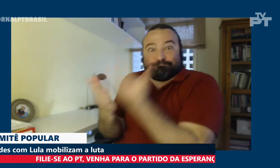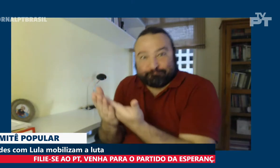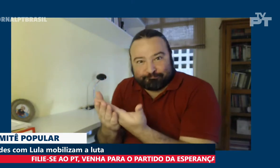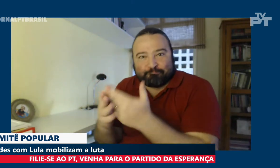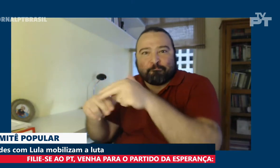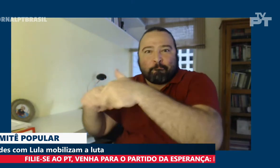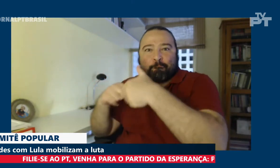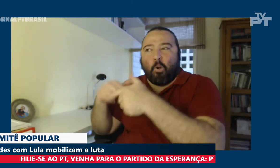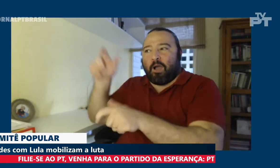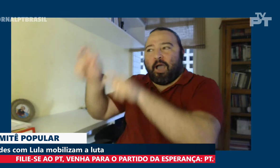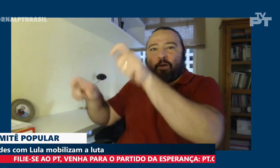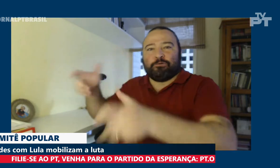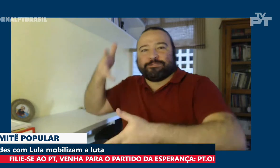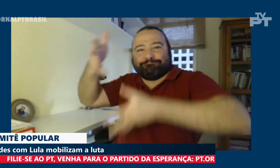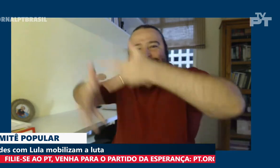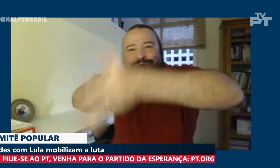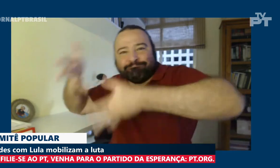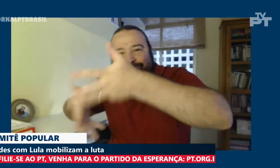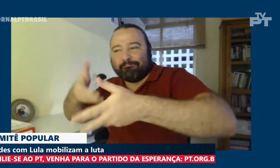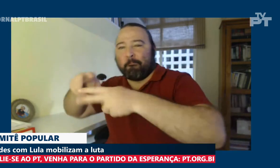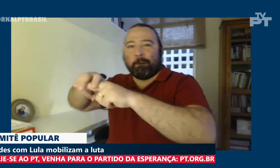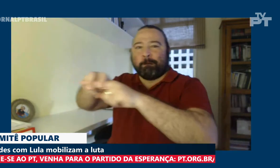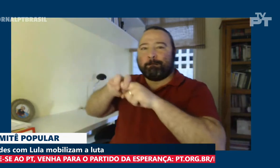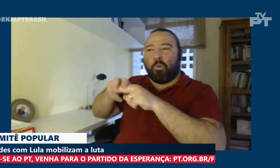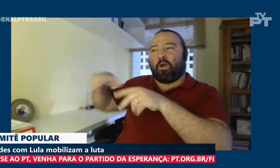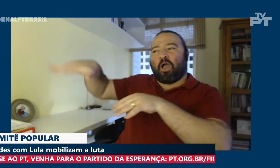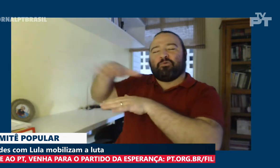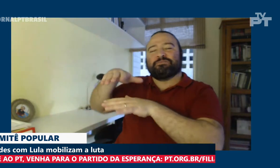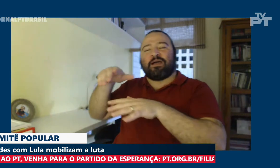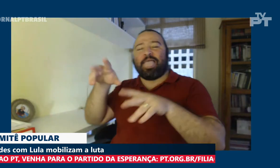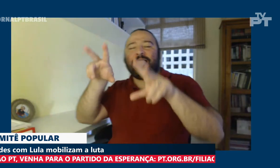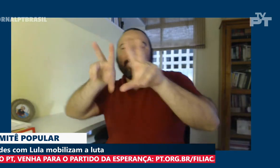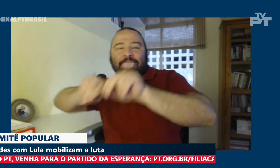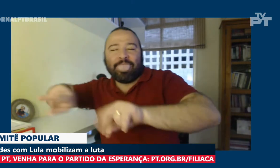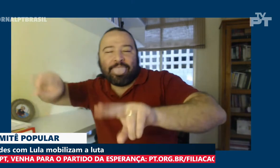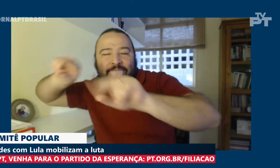mentirosas e acham que são. Então,